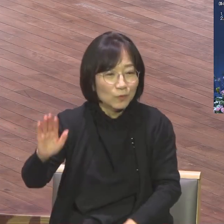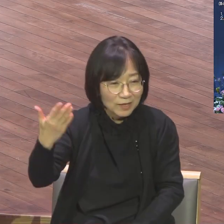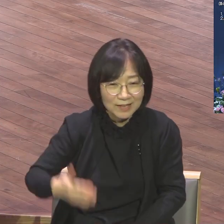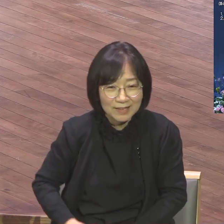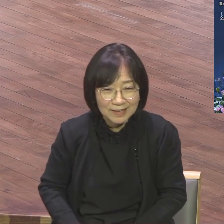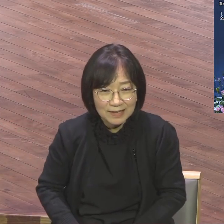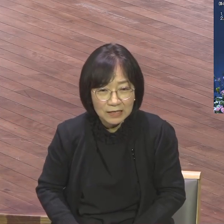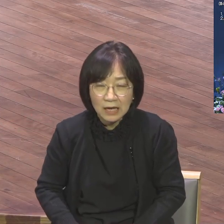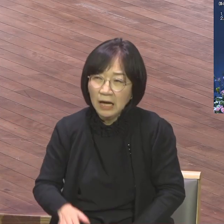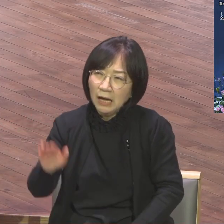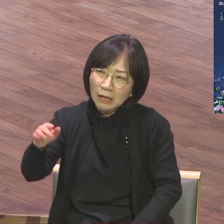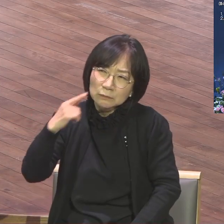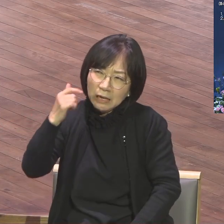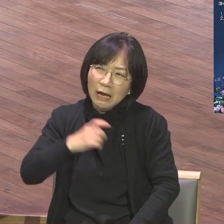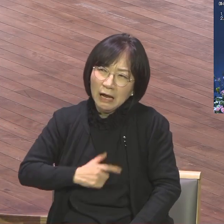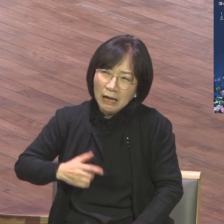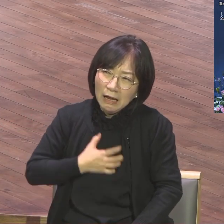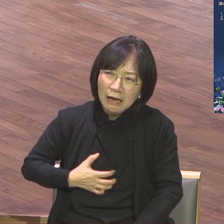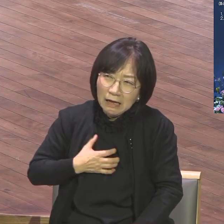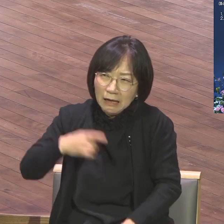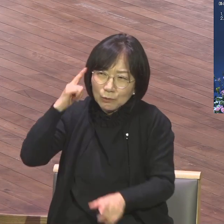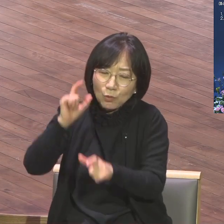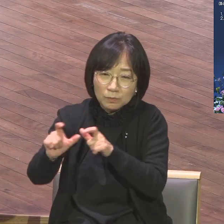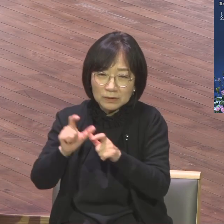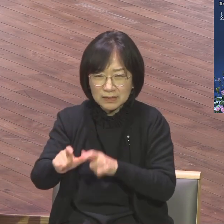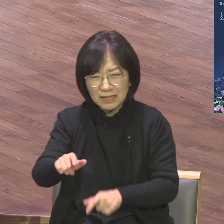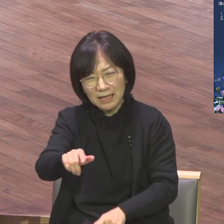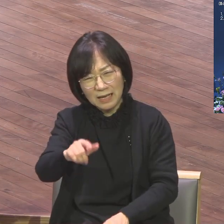목사님 저는 고민이 많아요. 뭔 고민이 그래 많아요.